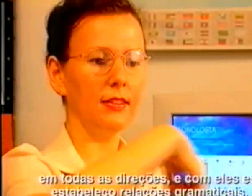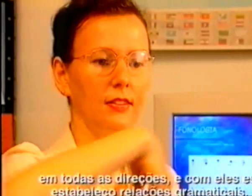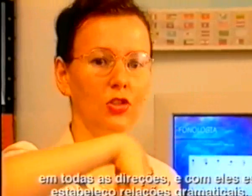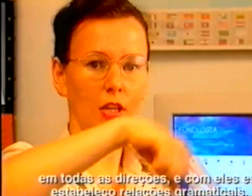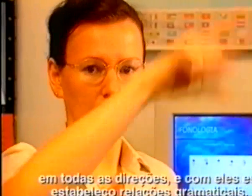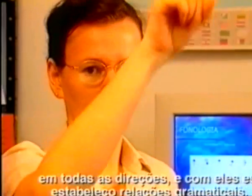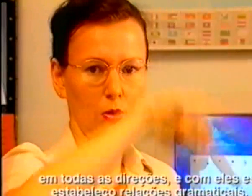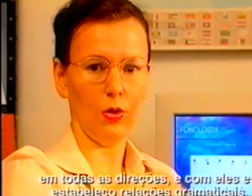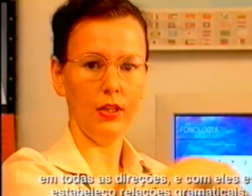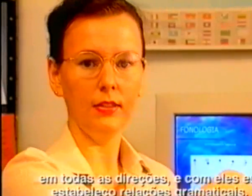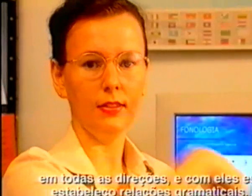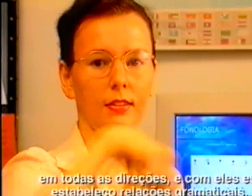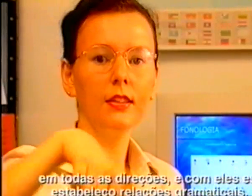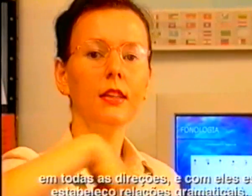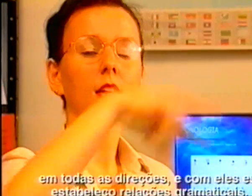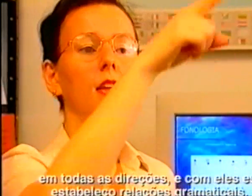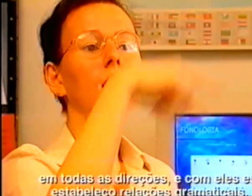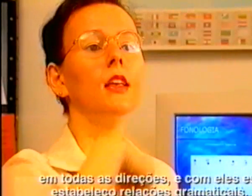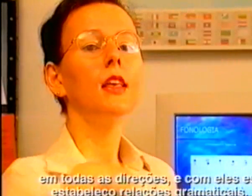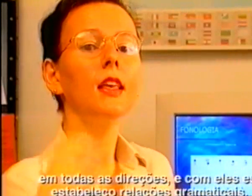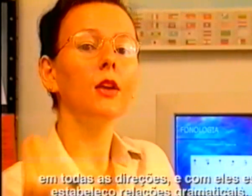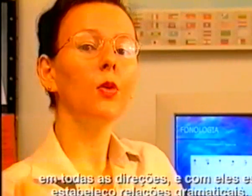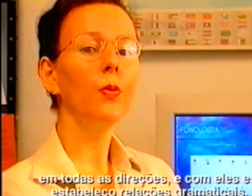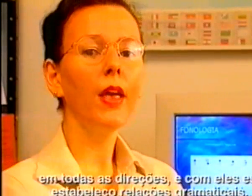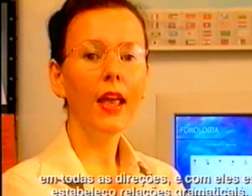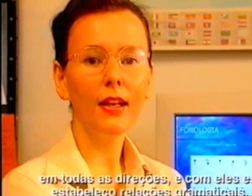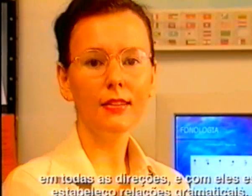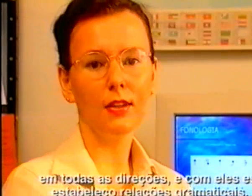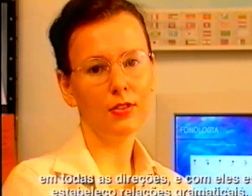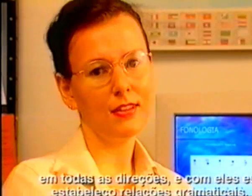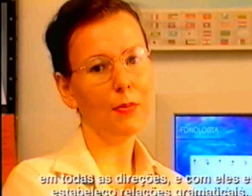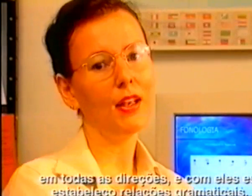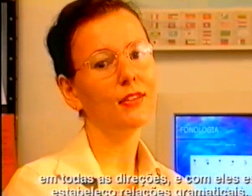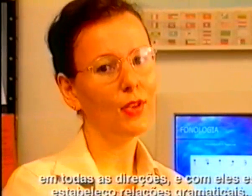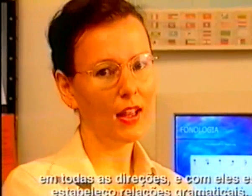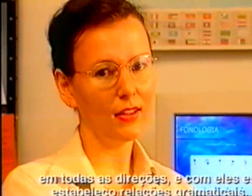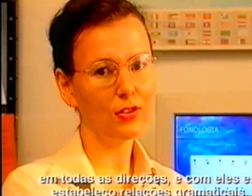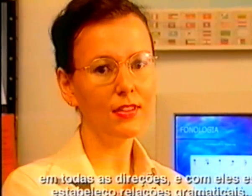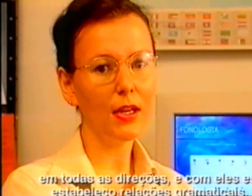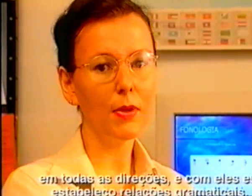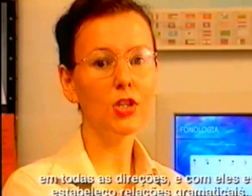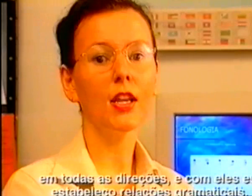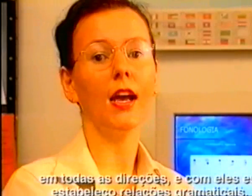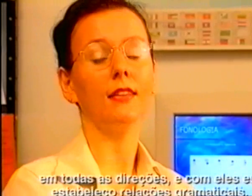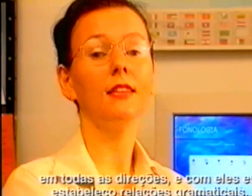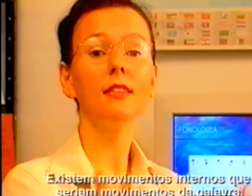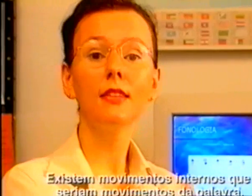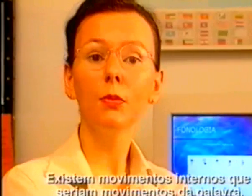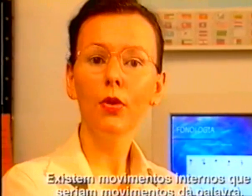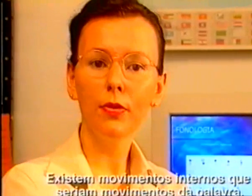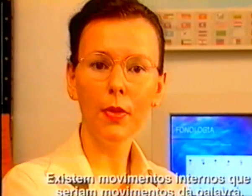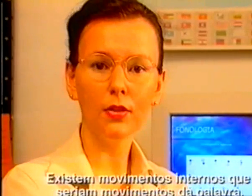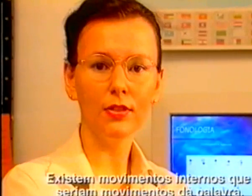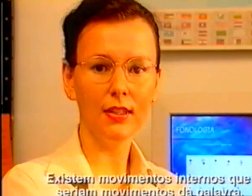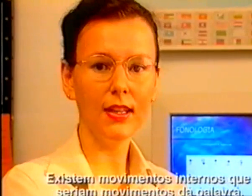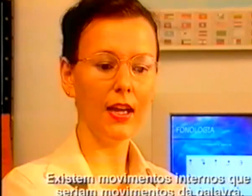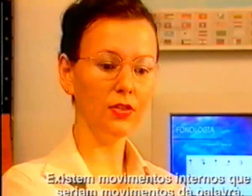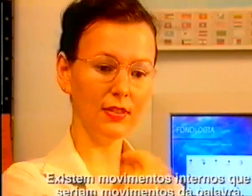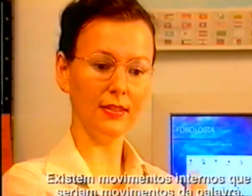todas as direções e com eles eu estabeleço relações gramaticais. Existem movimentos internos